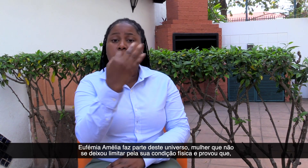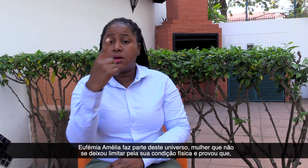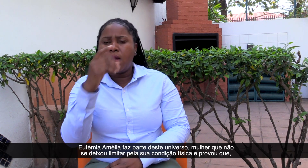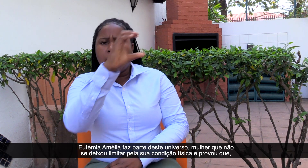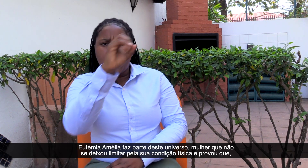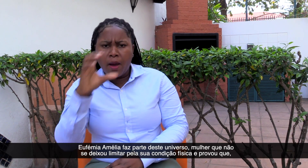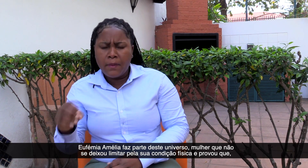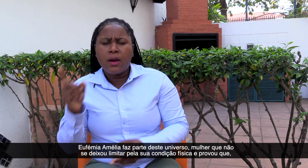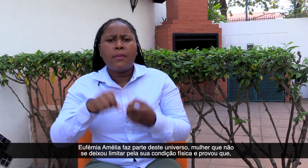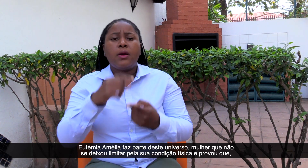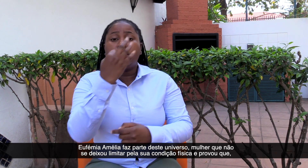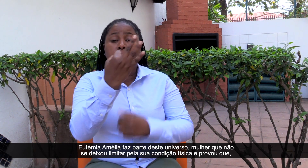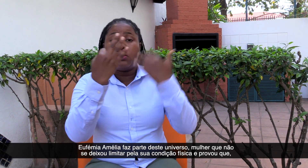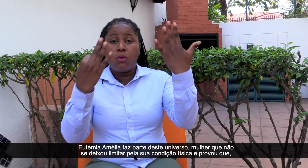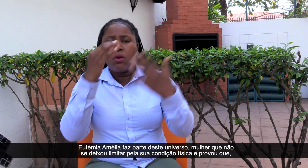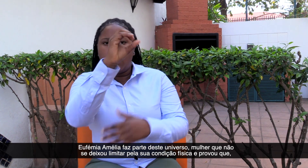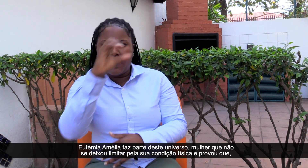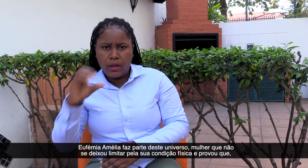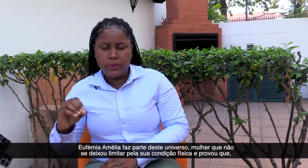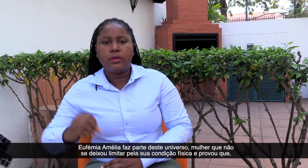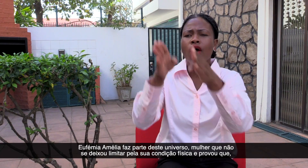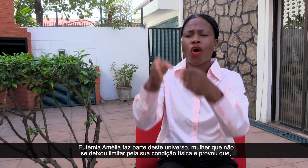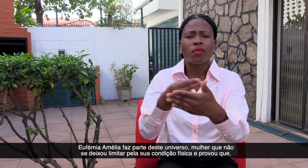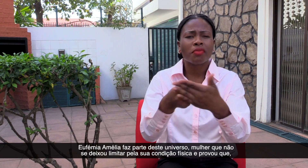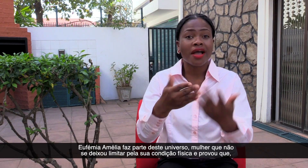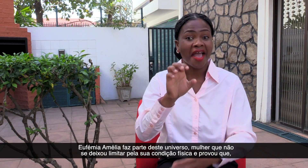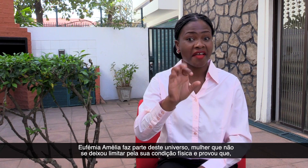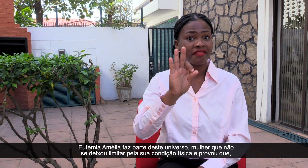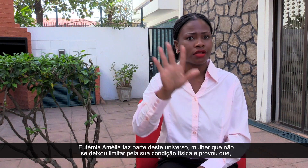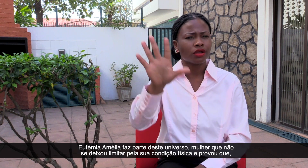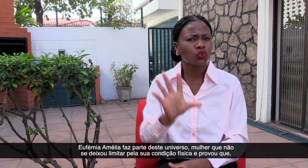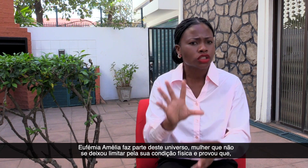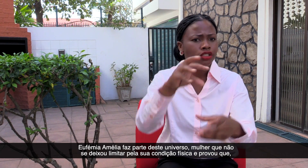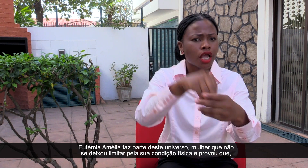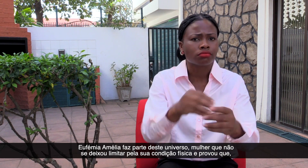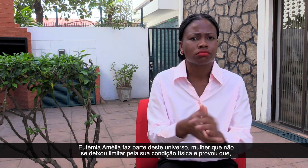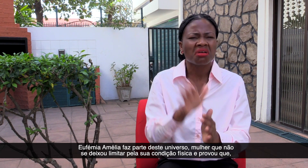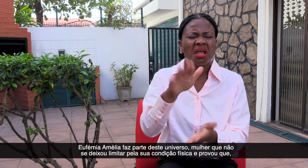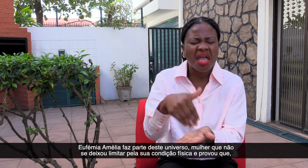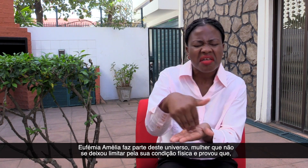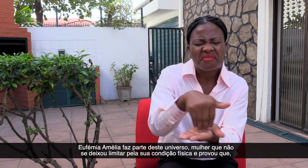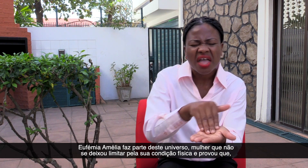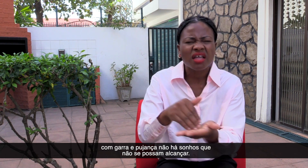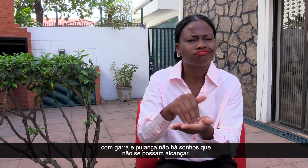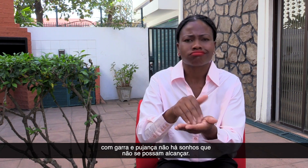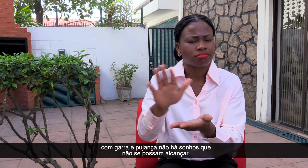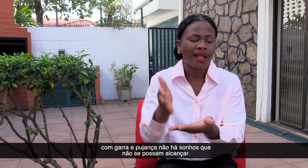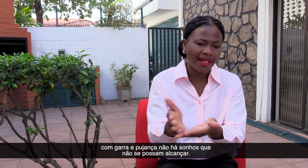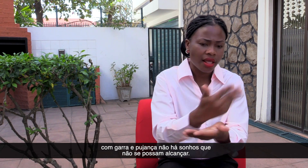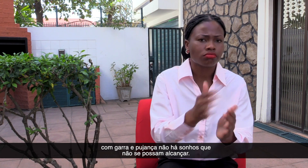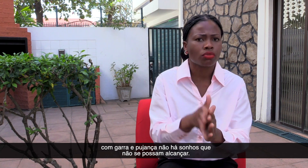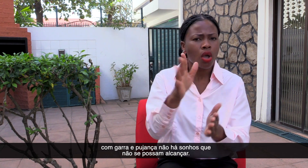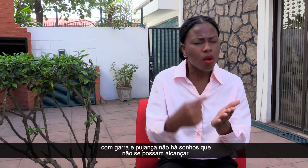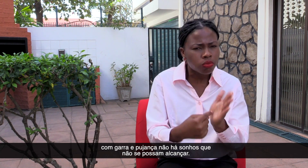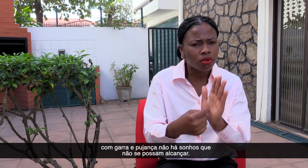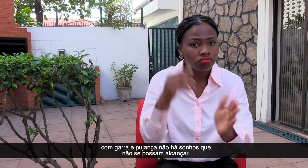Eufêmia Amélia faz parte deste universo. Mulher que não se deixou limitar pela sua condição física e provou que com garra e pujança